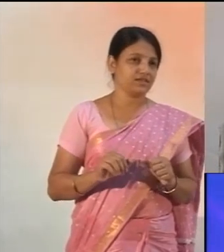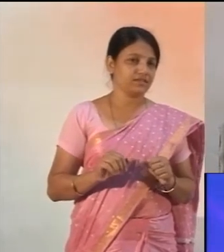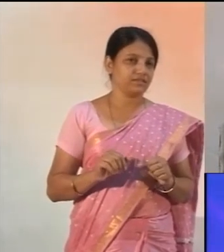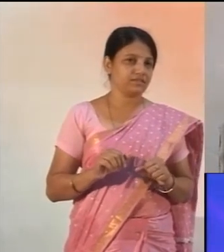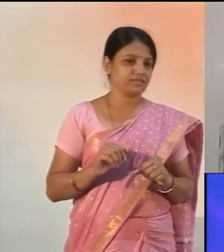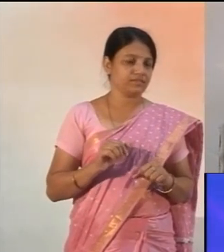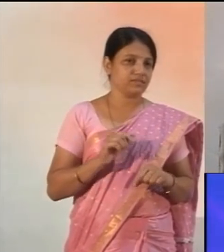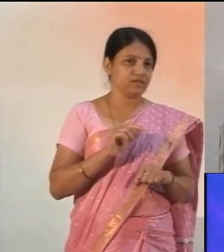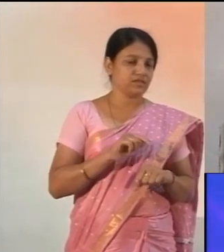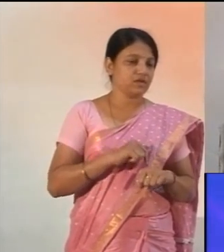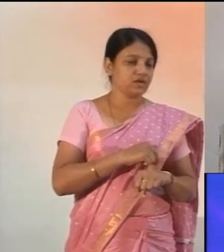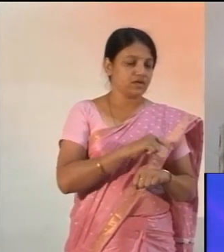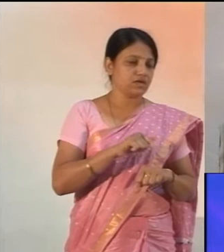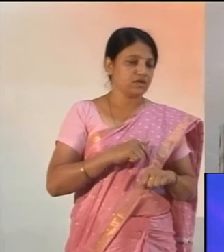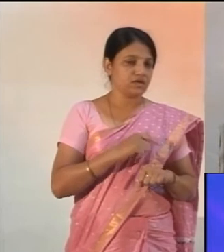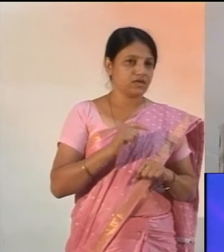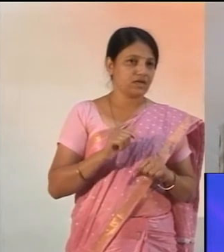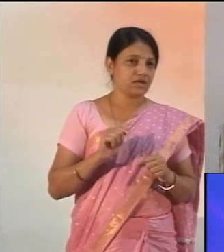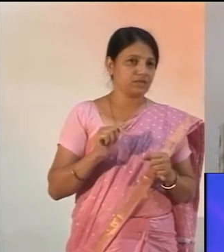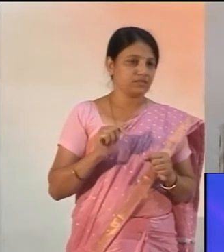टाइम इज मनी।